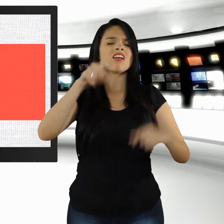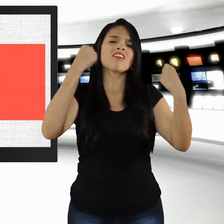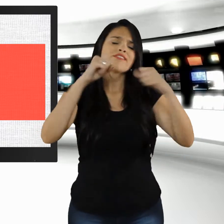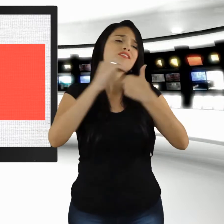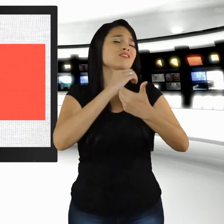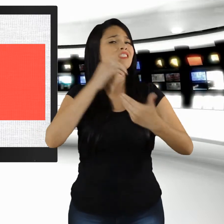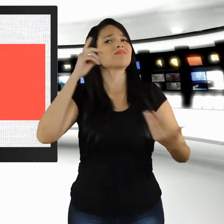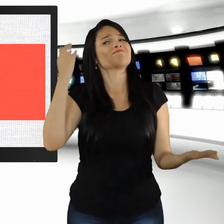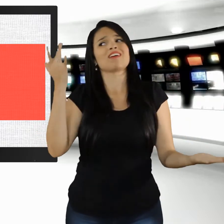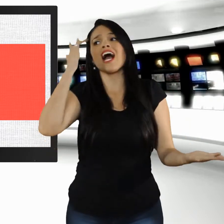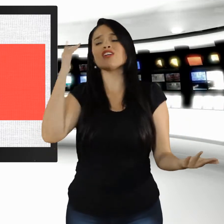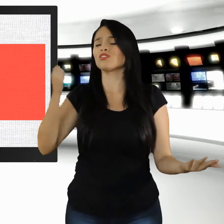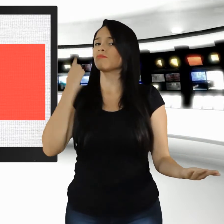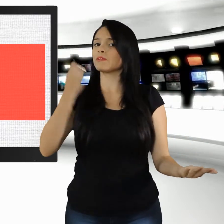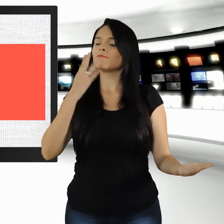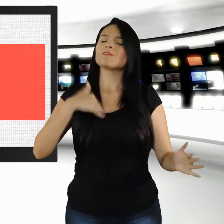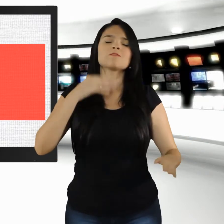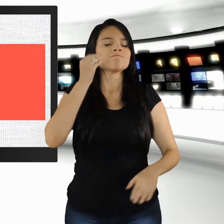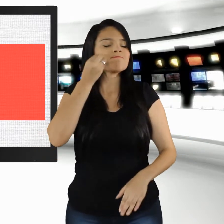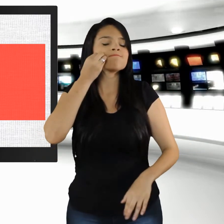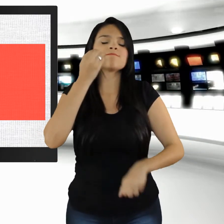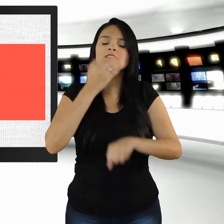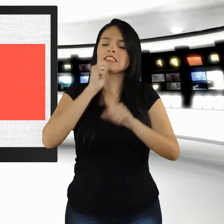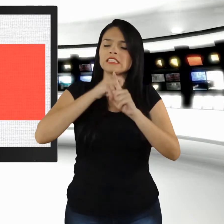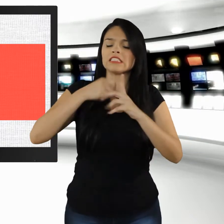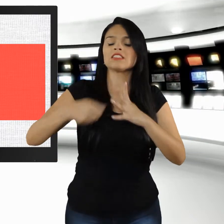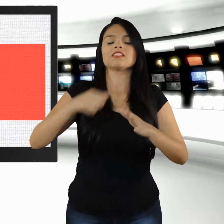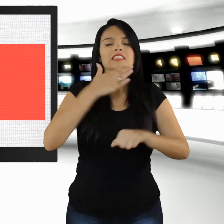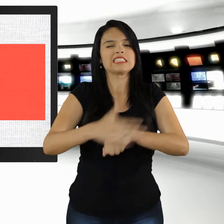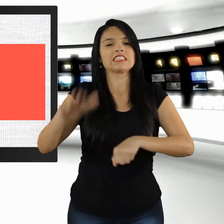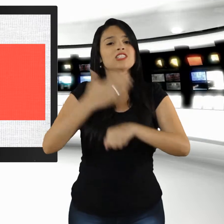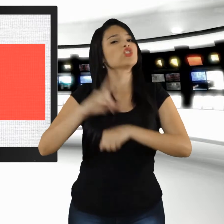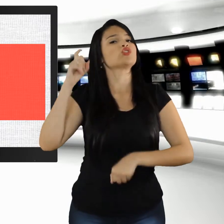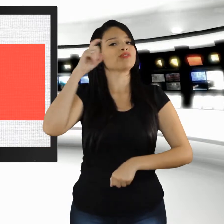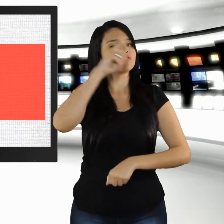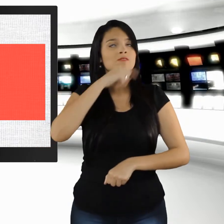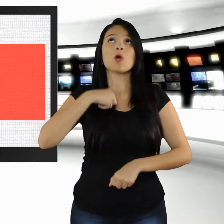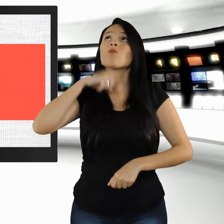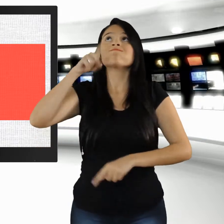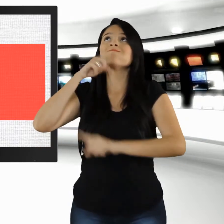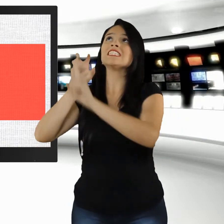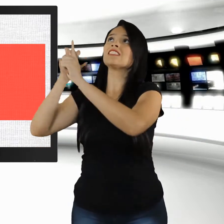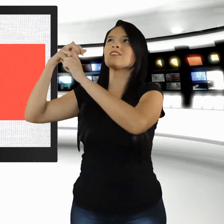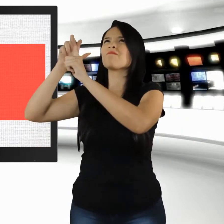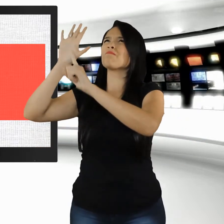exercícios eu não podia subir mas nunca existi se você desistir vai passar o resto de sua vida se perguntando